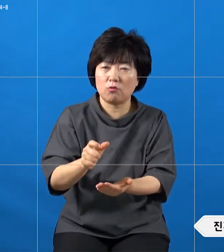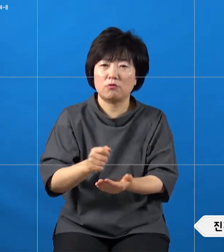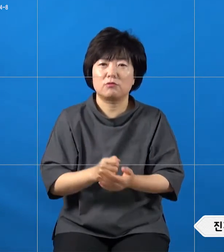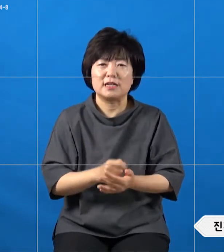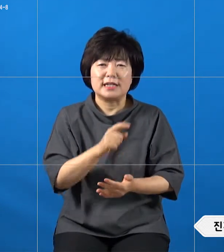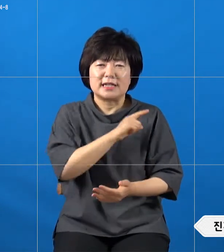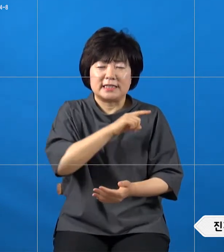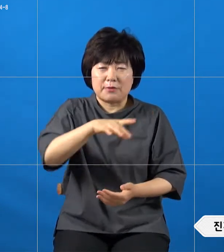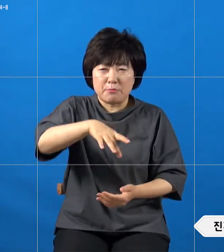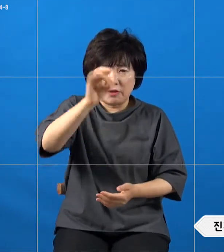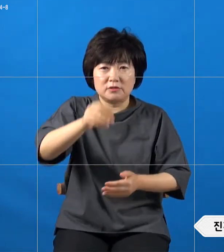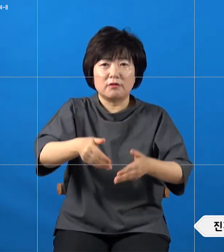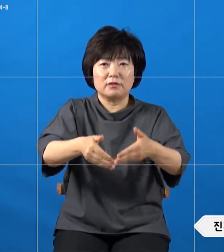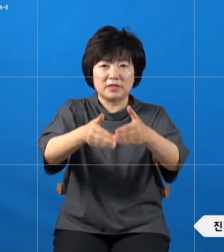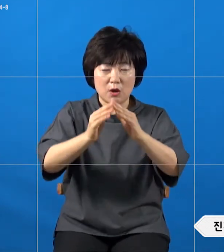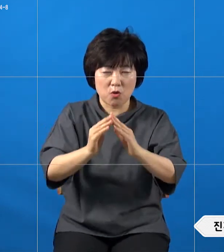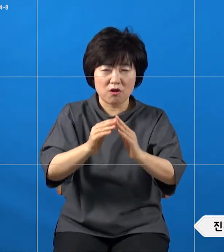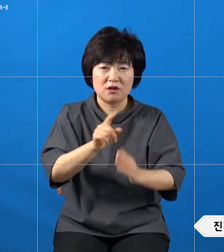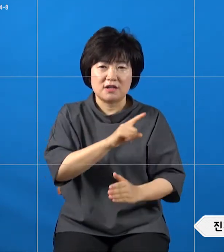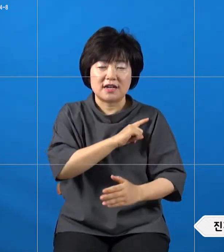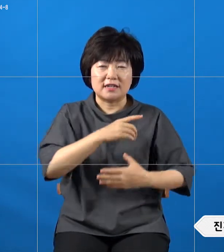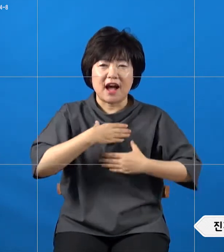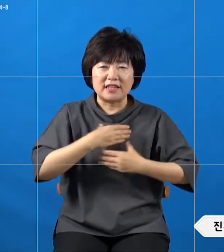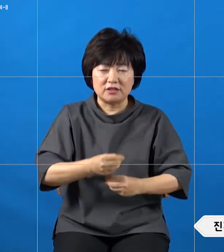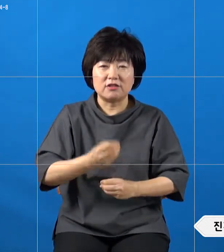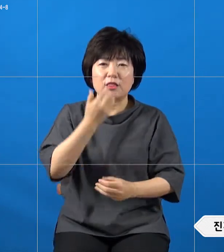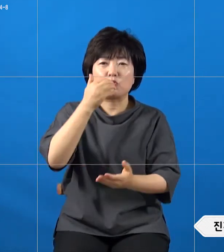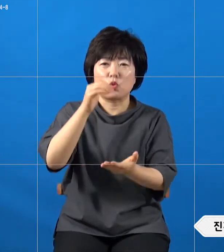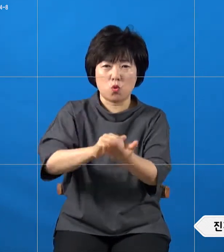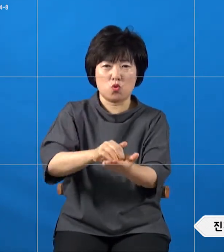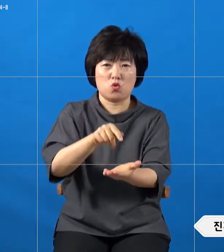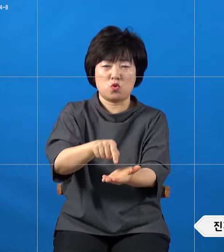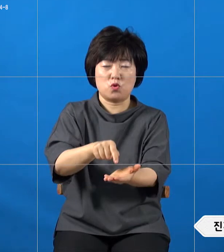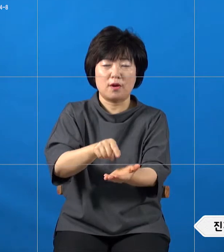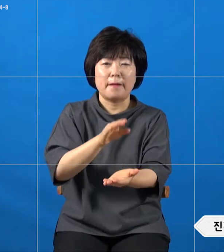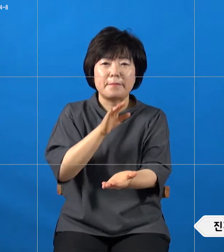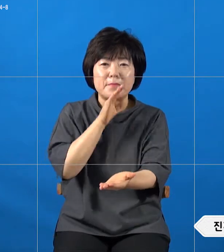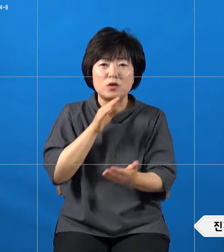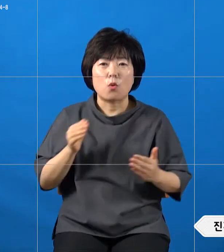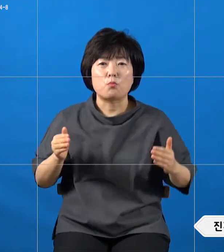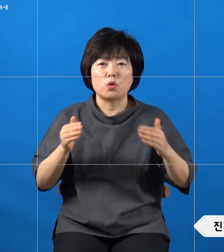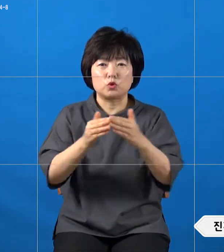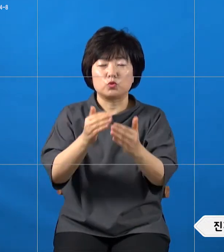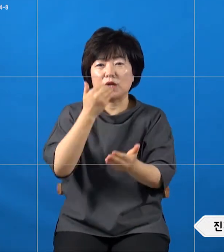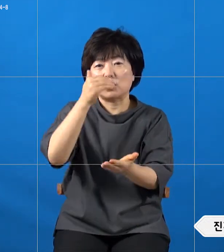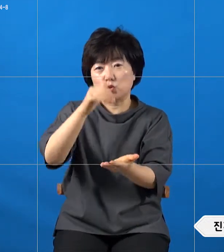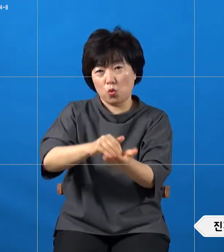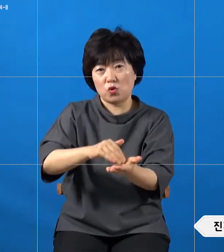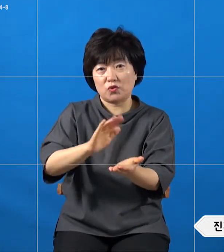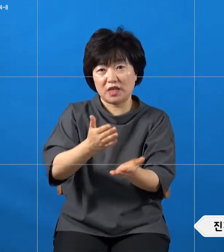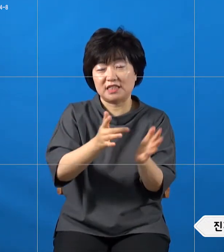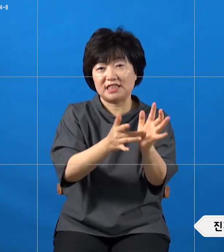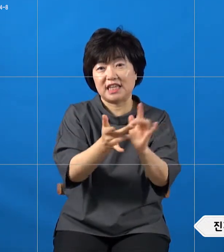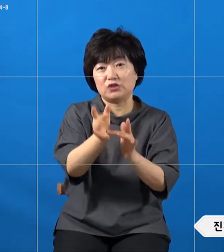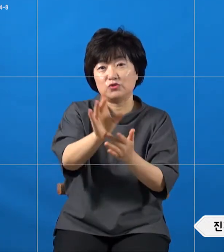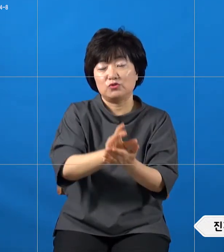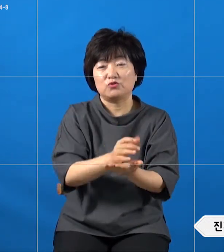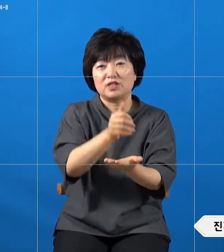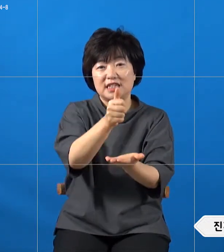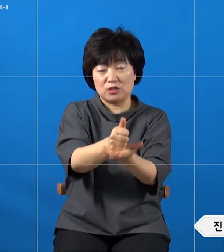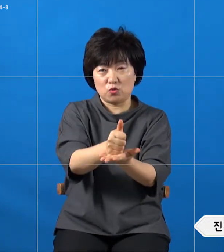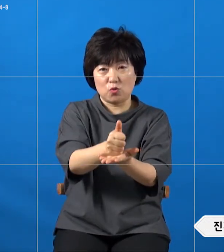경건하고 제일 먼저 세워지고 가장 안전한 돌, 바로 모퉁이 돌이 되신 예수